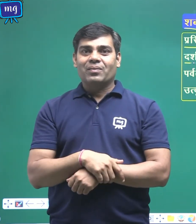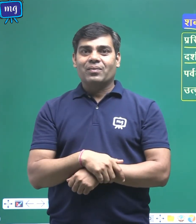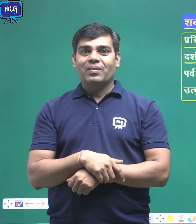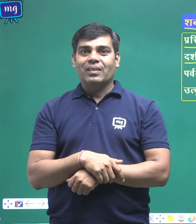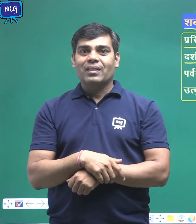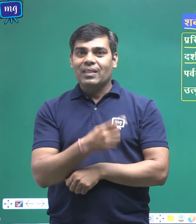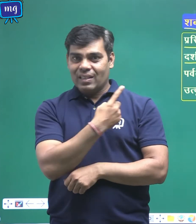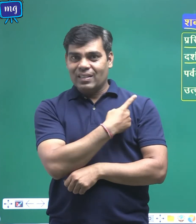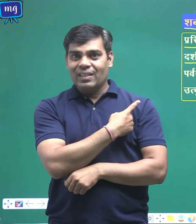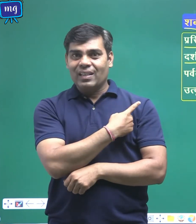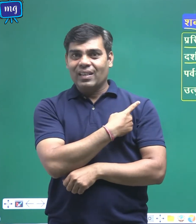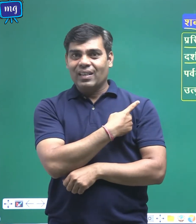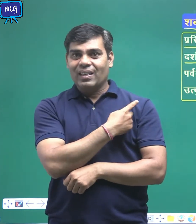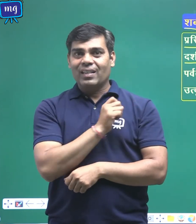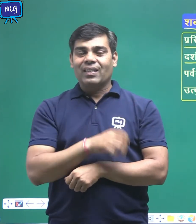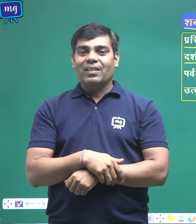दर्शनीय,